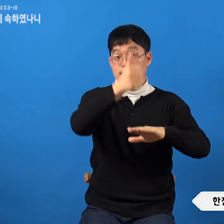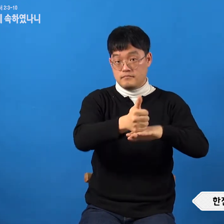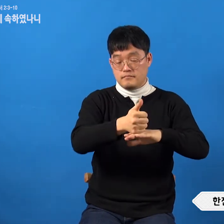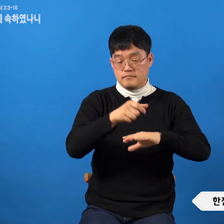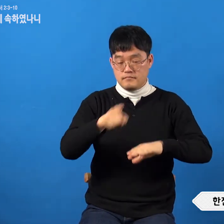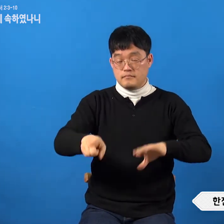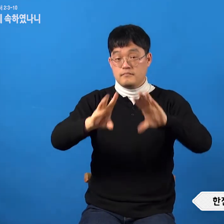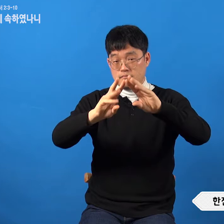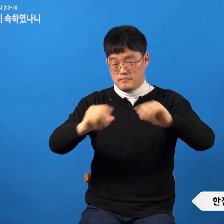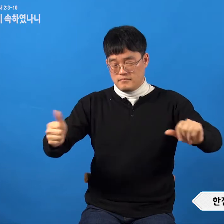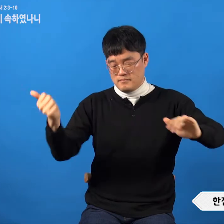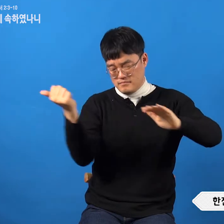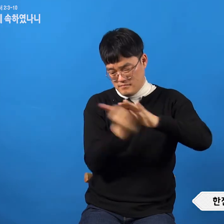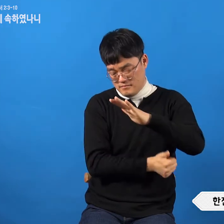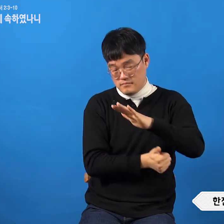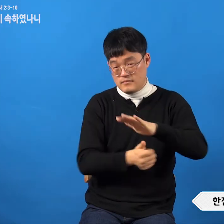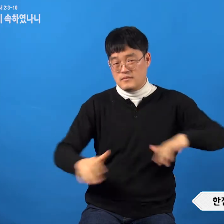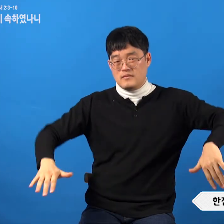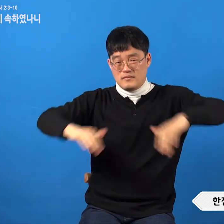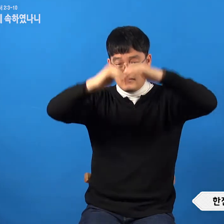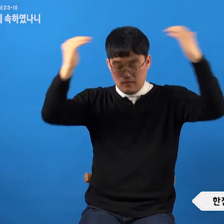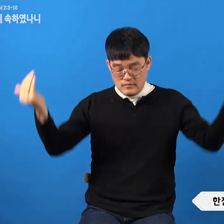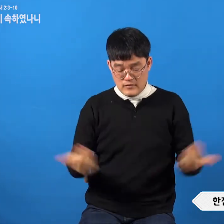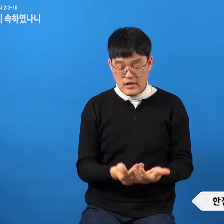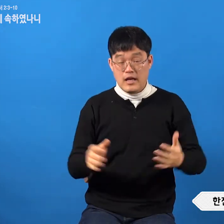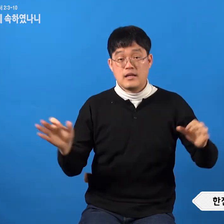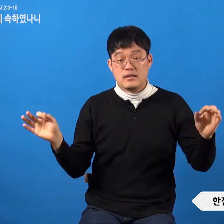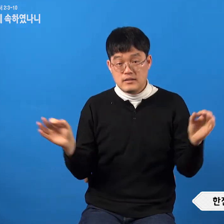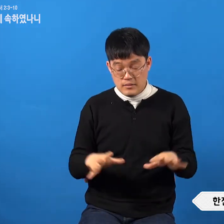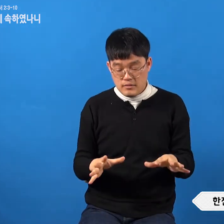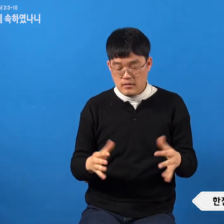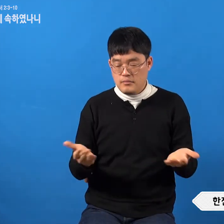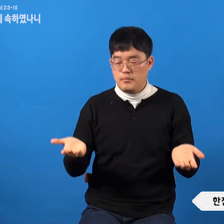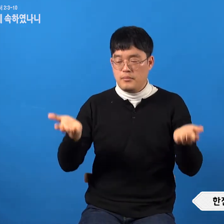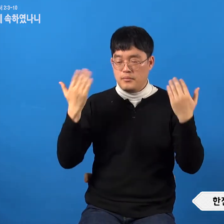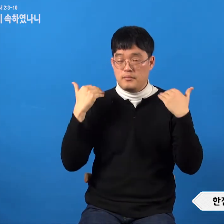이 땅의 실패 다 잠시 지나가는 것입니다.